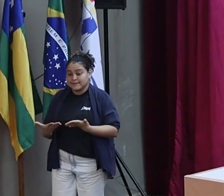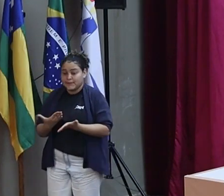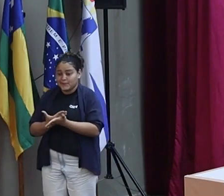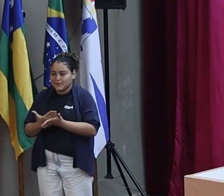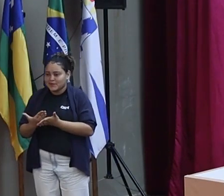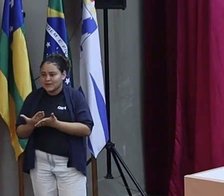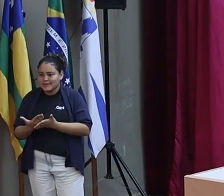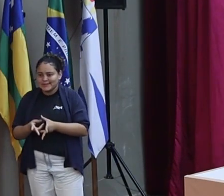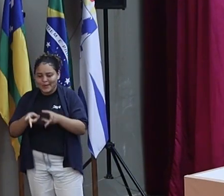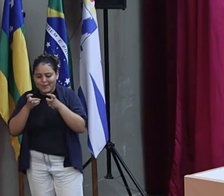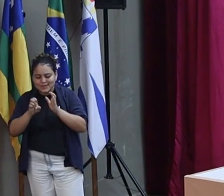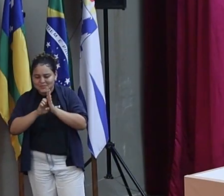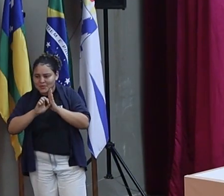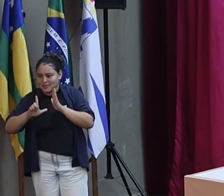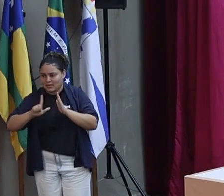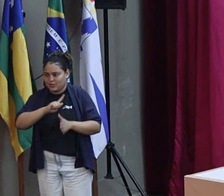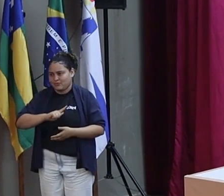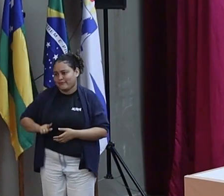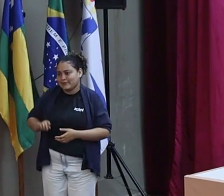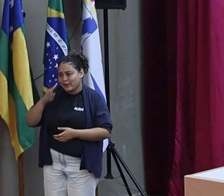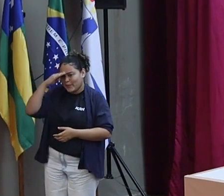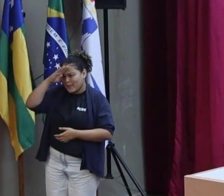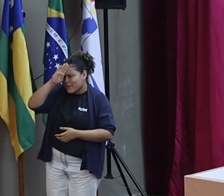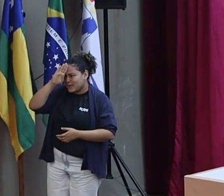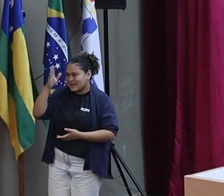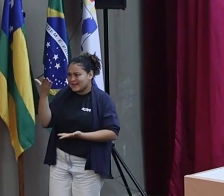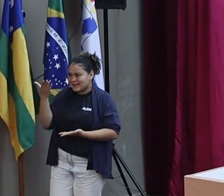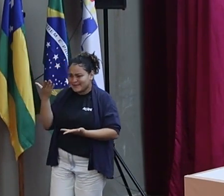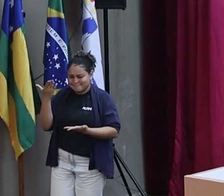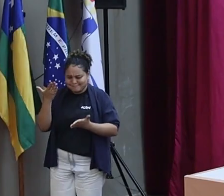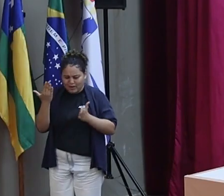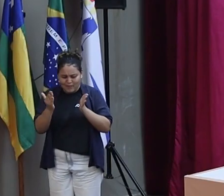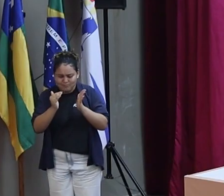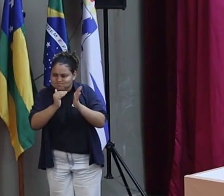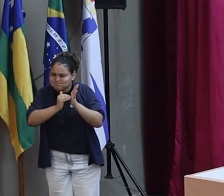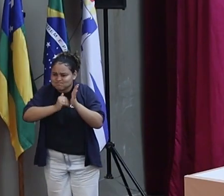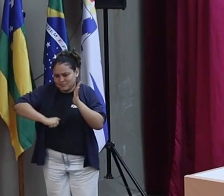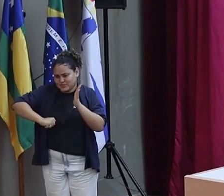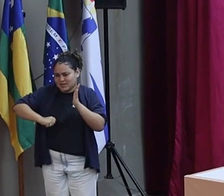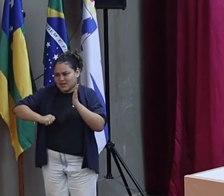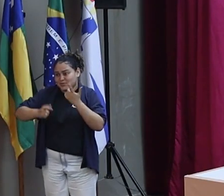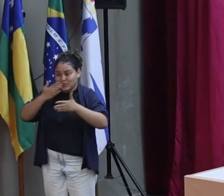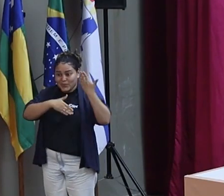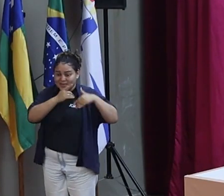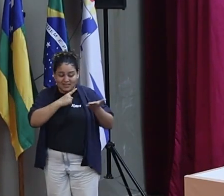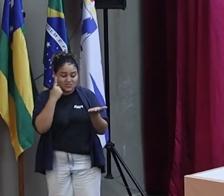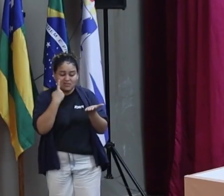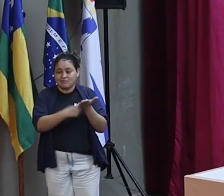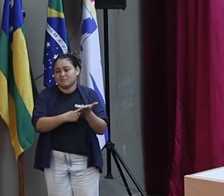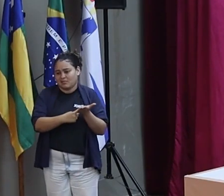aquele edital, né, do governo Bolsonaro, ele estava retirando o compromisso, os critérios